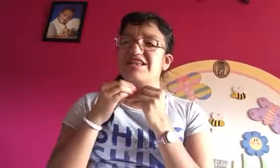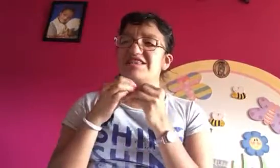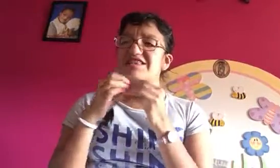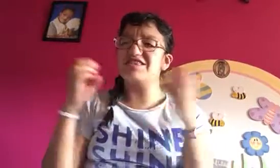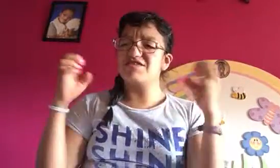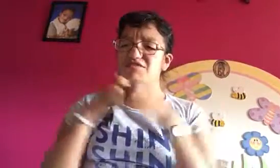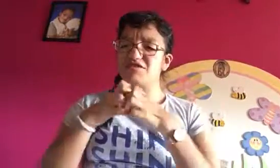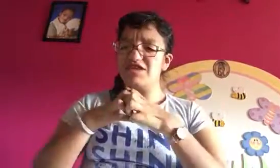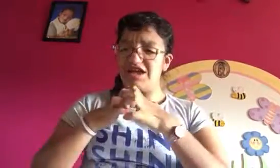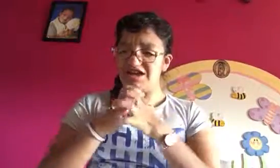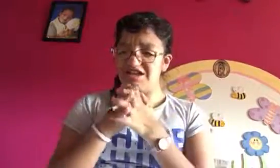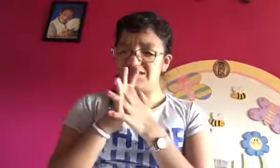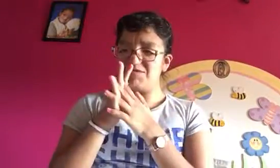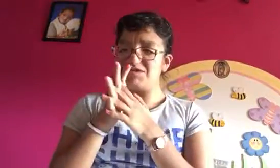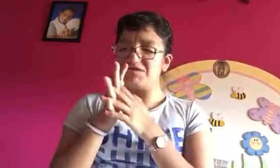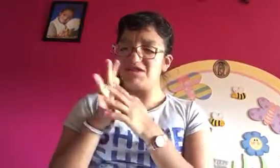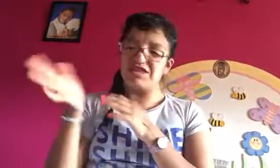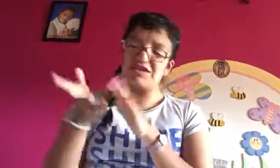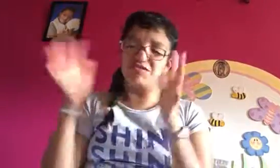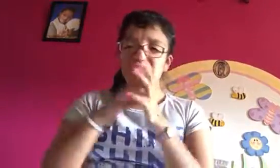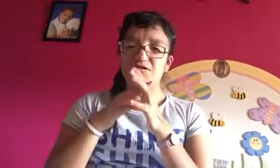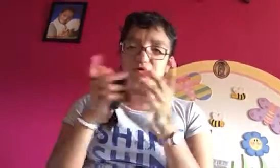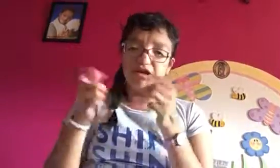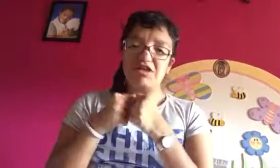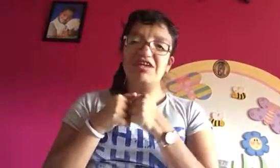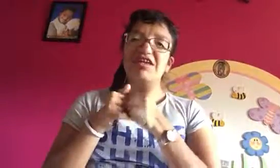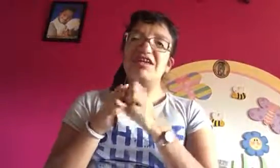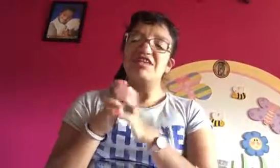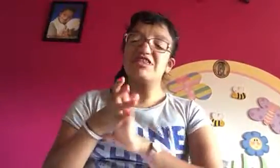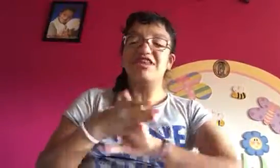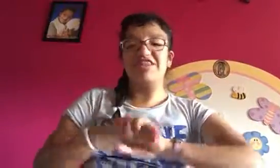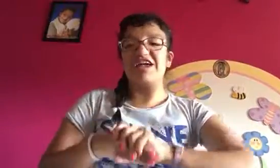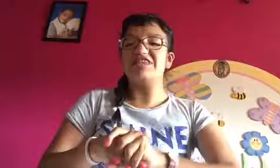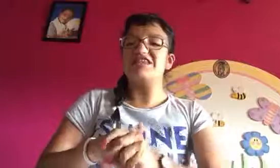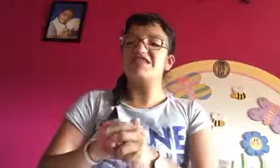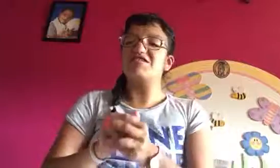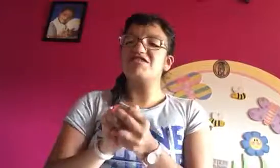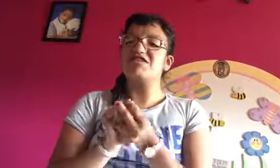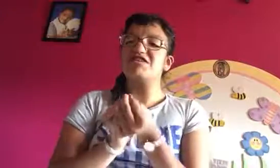faltan 2 días, bueno, 3 días contando hoy, 3 días. Entonces,